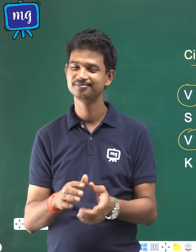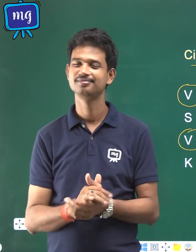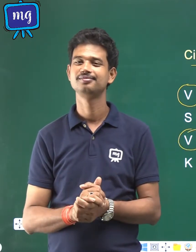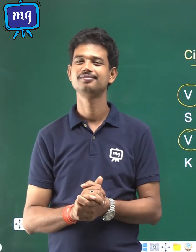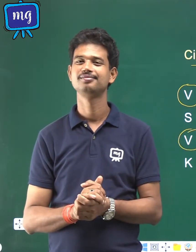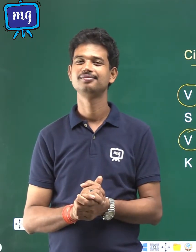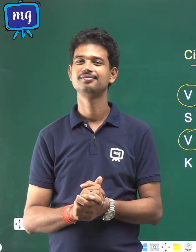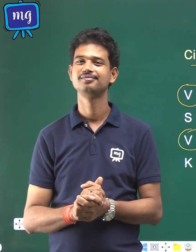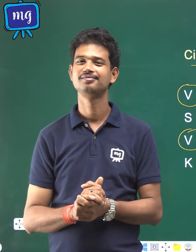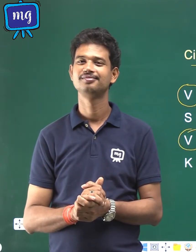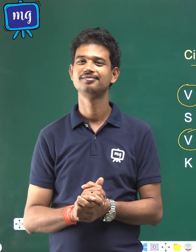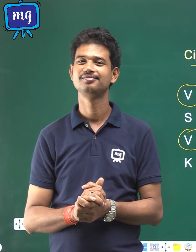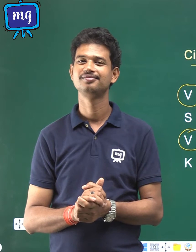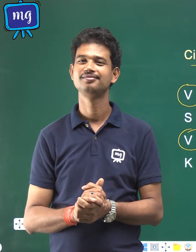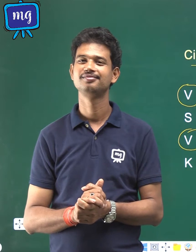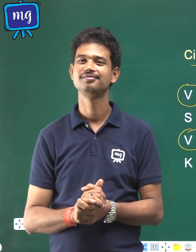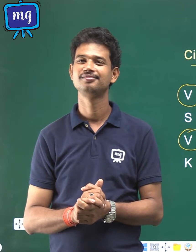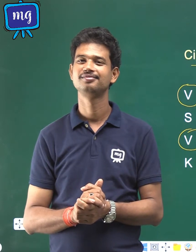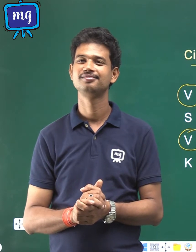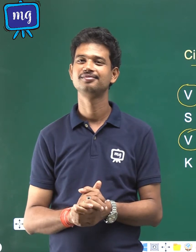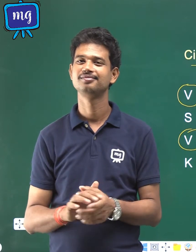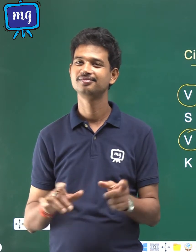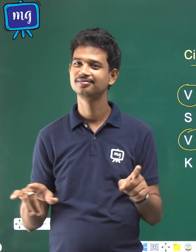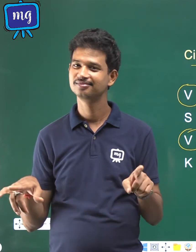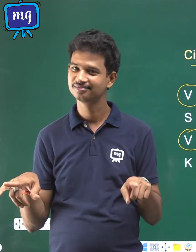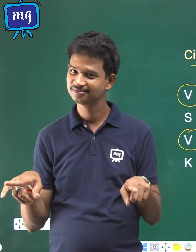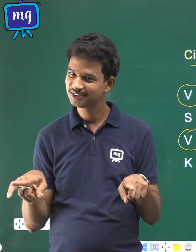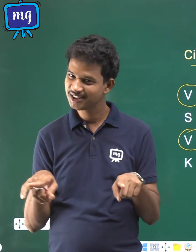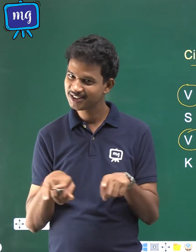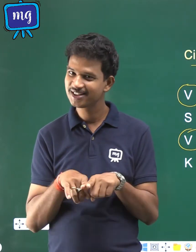बनाया. कैपिटल V को हमने